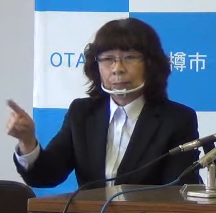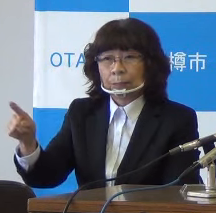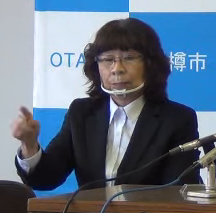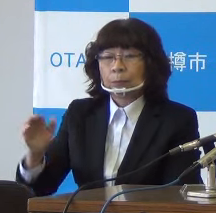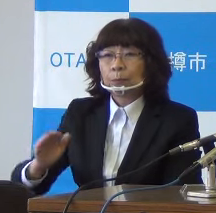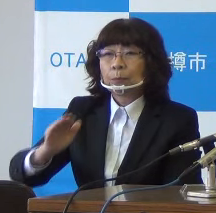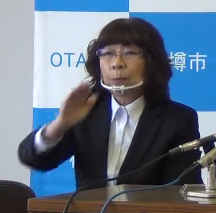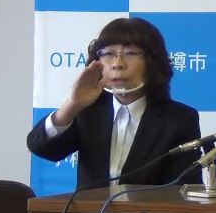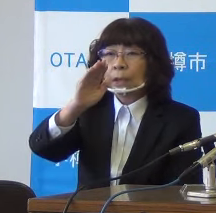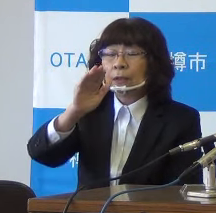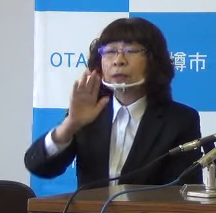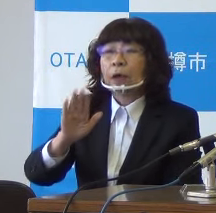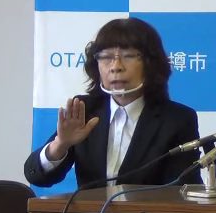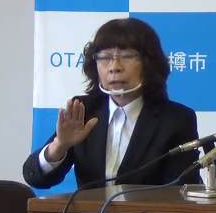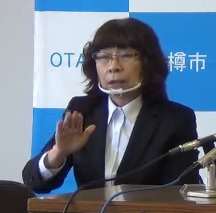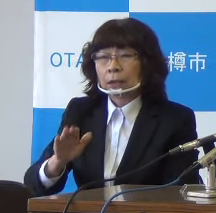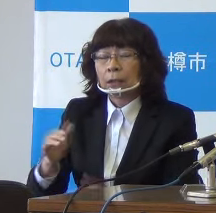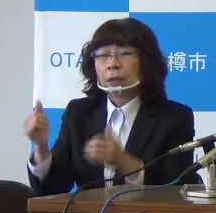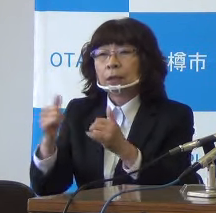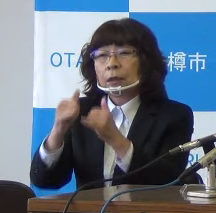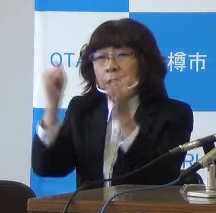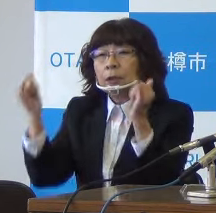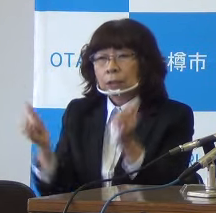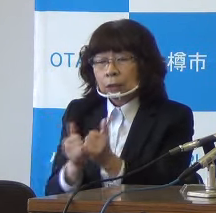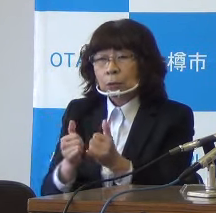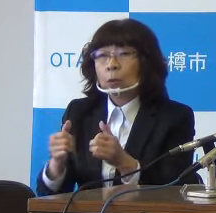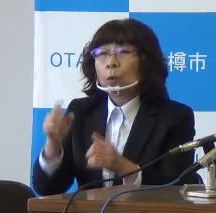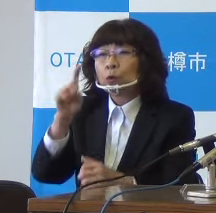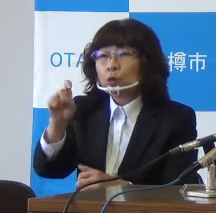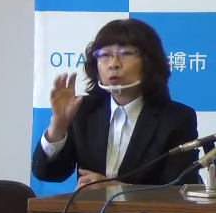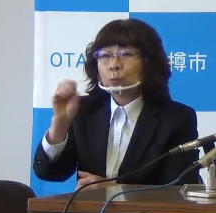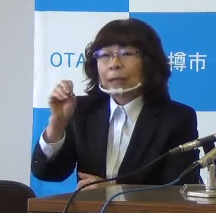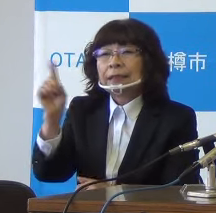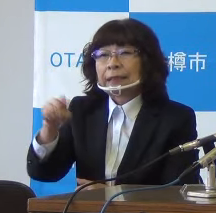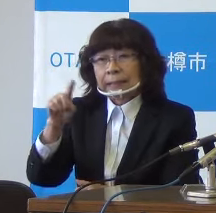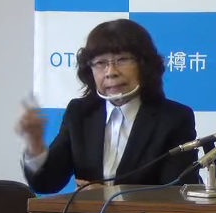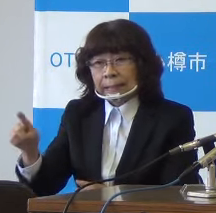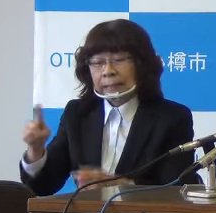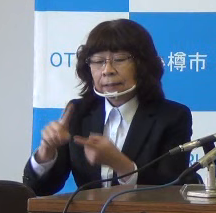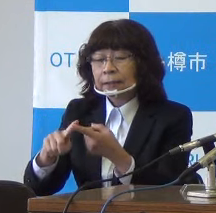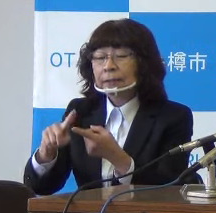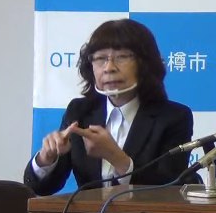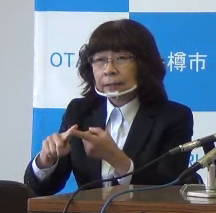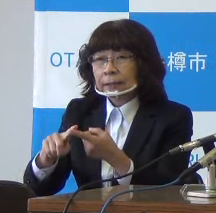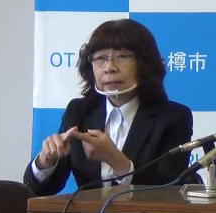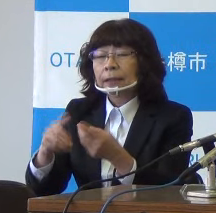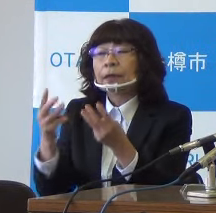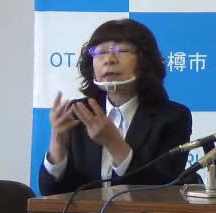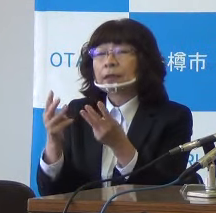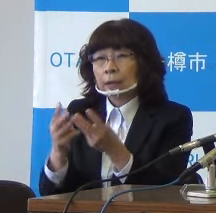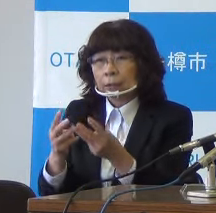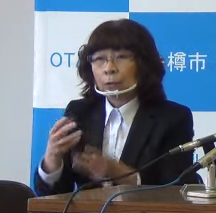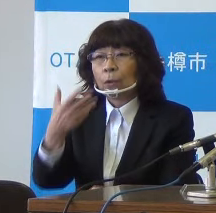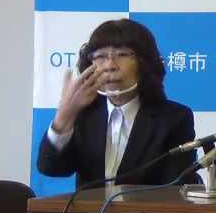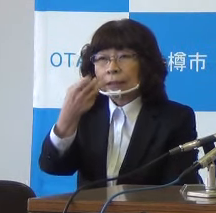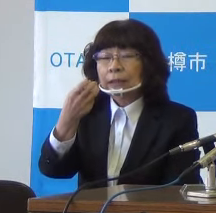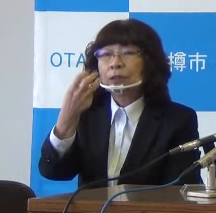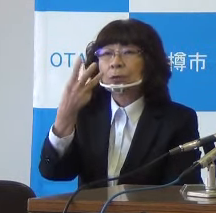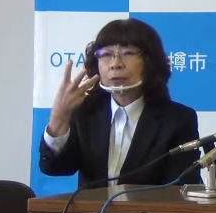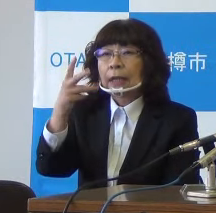ており人口10万人あたりに換算いたしますと